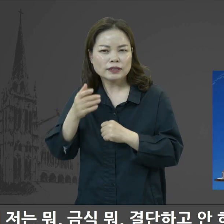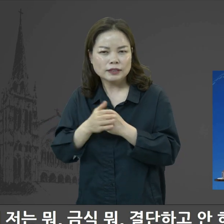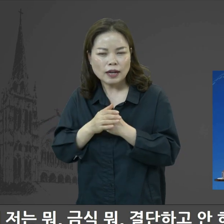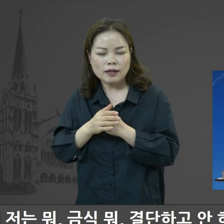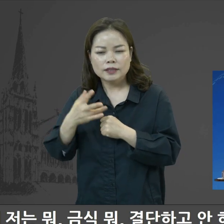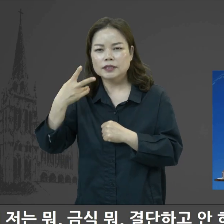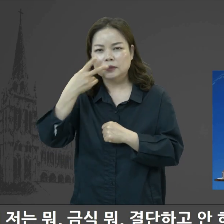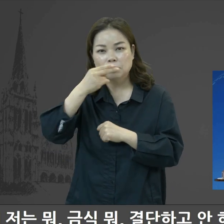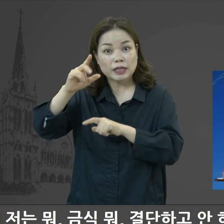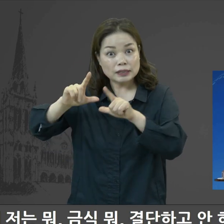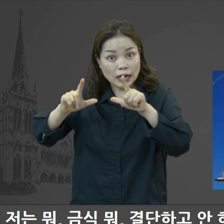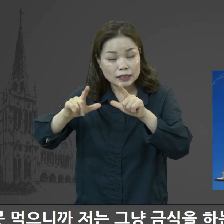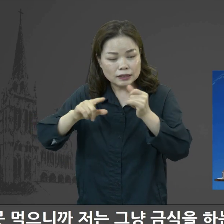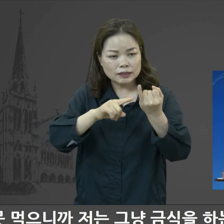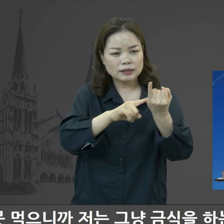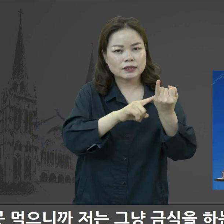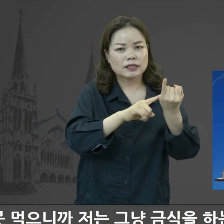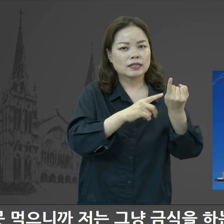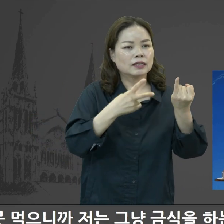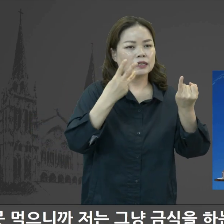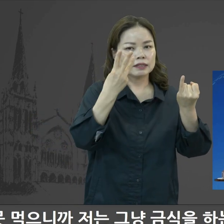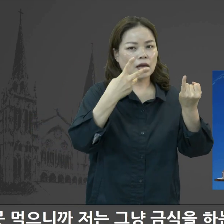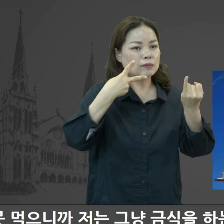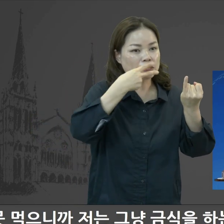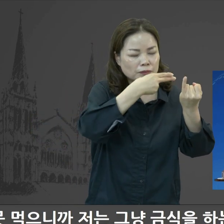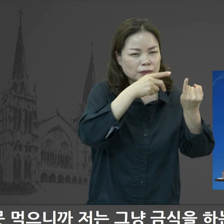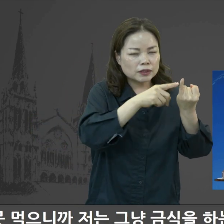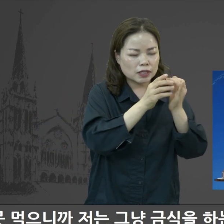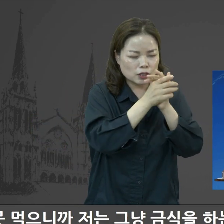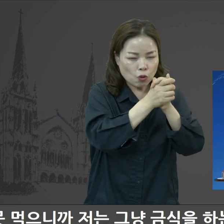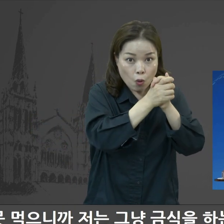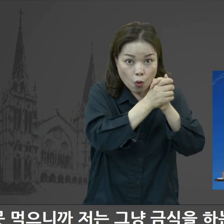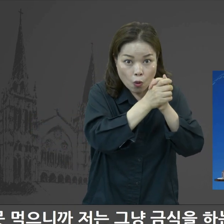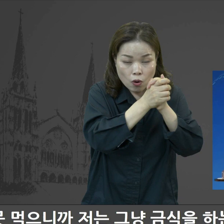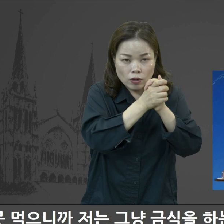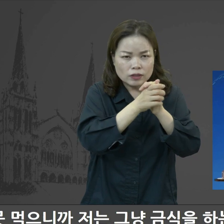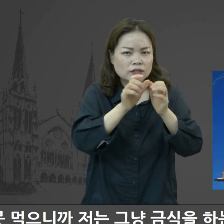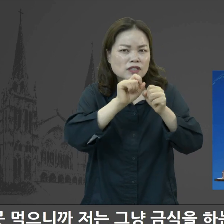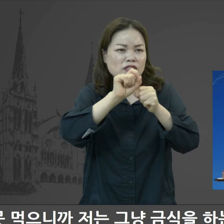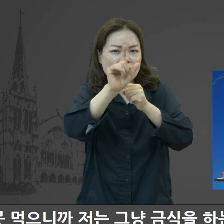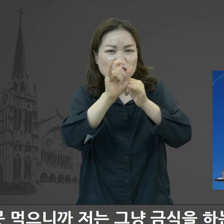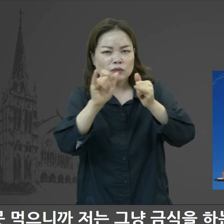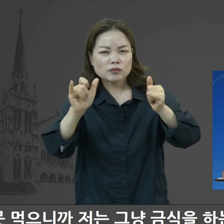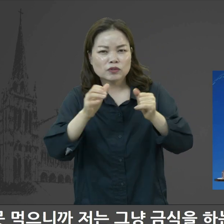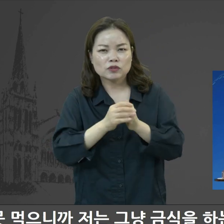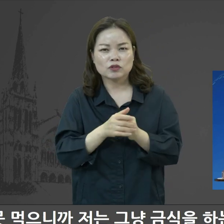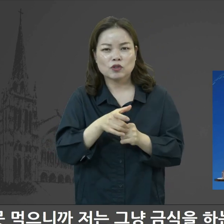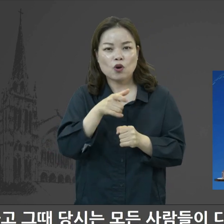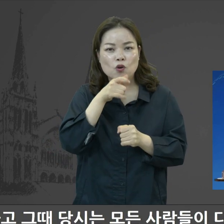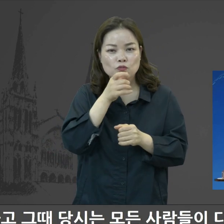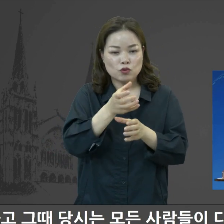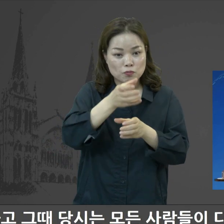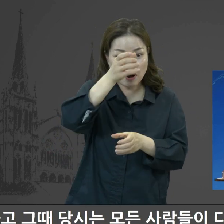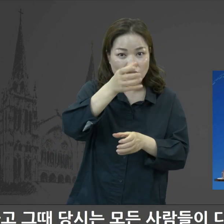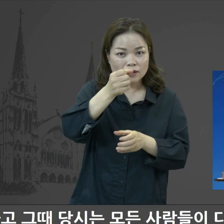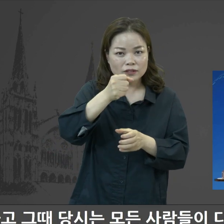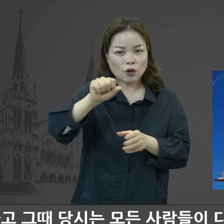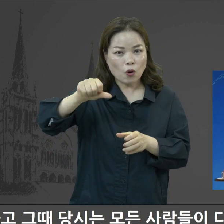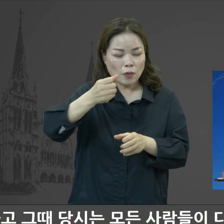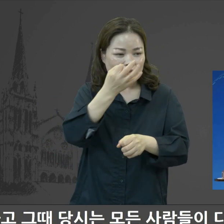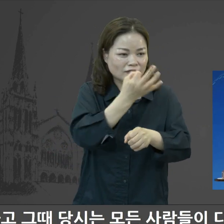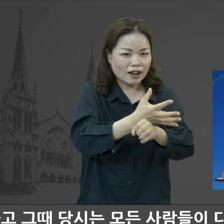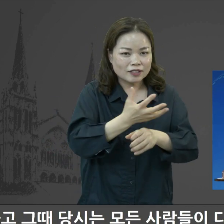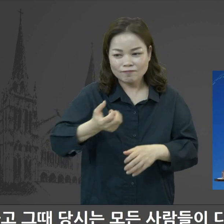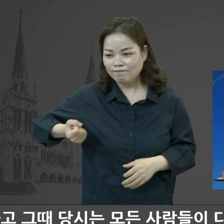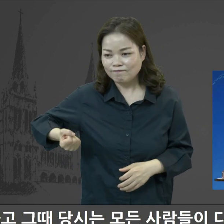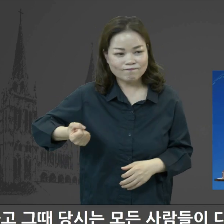하는 상황이었고, 언니는 3일 금식하고, 그때 당시는 모든 사람들이 다 금식을 하고 이런 물병을 다 하나씩 500원 주고 사가지고